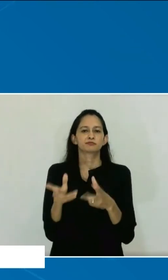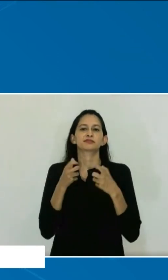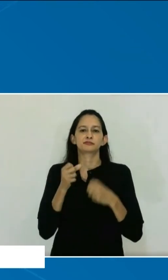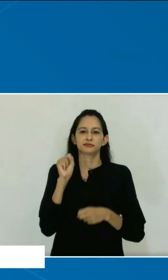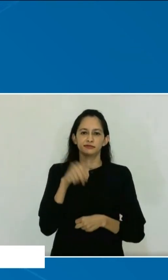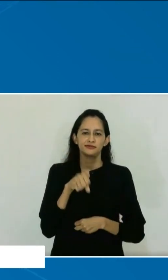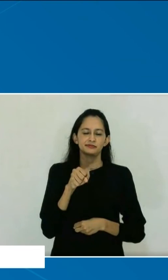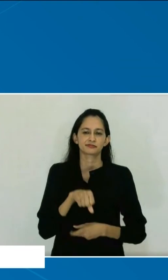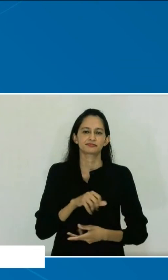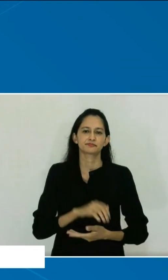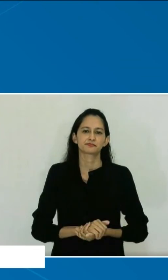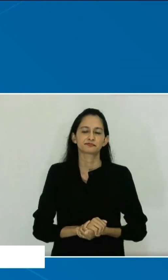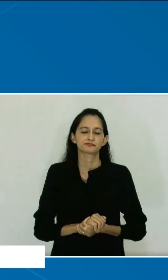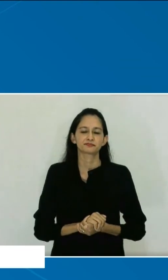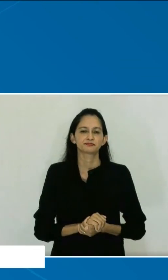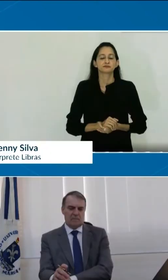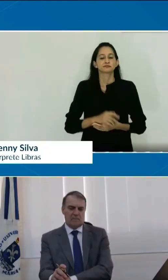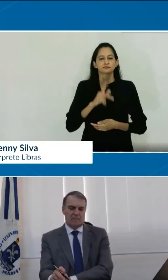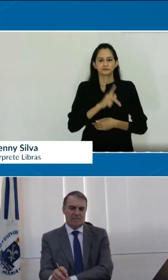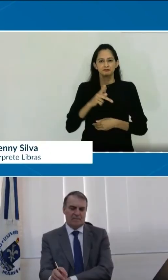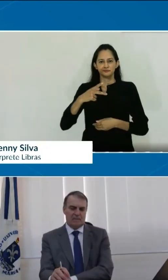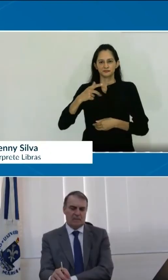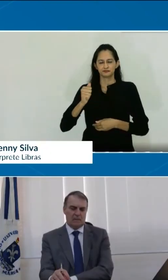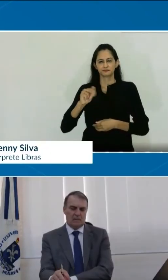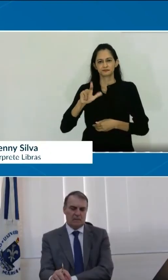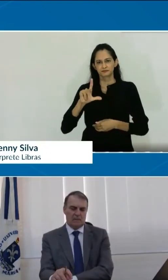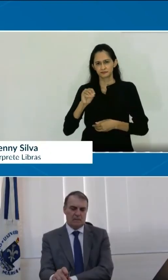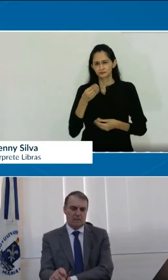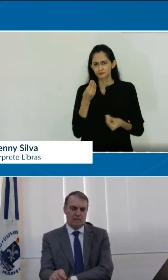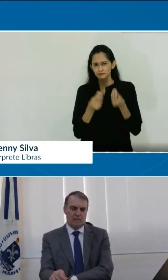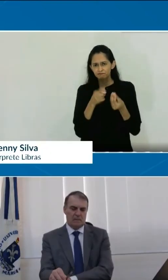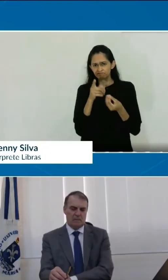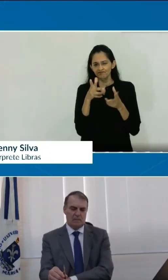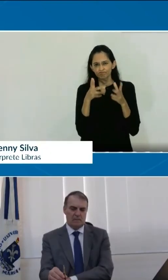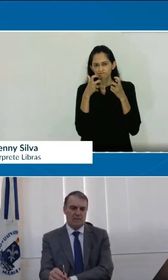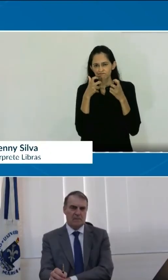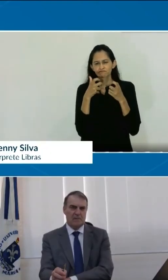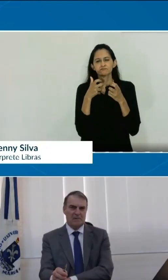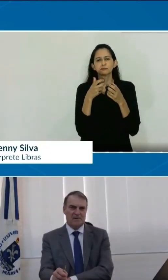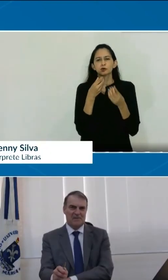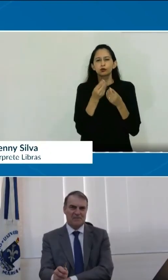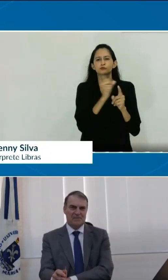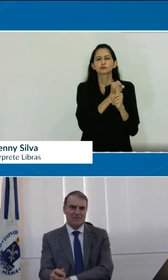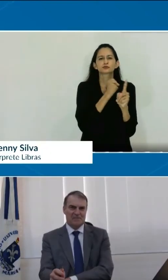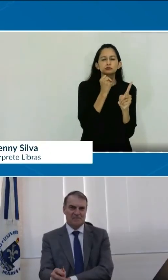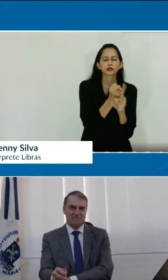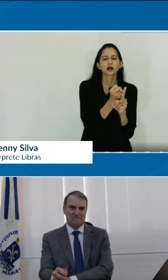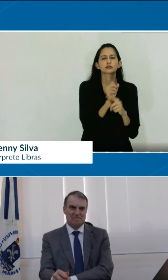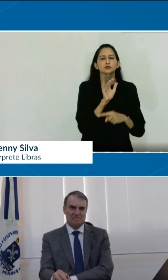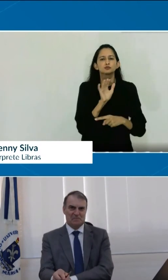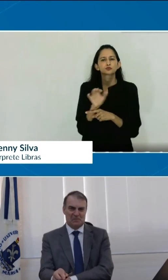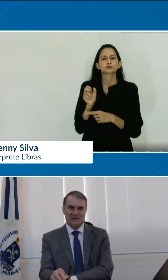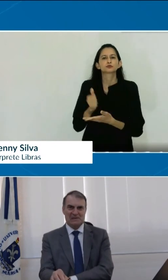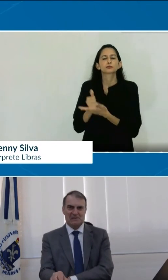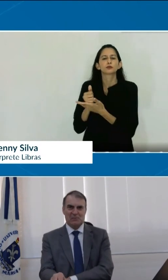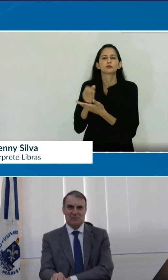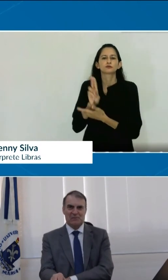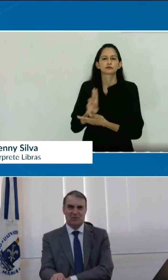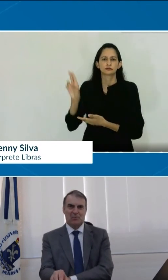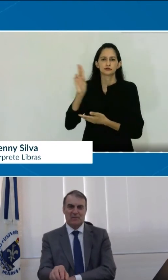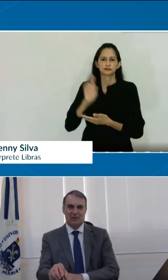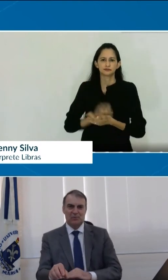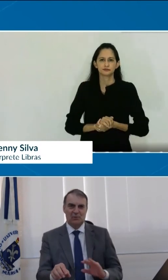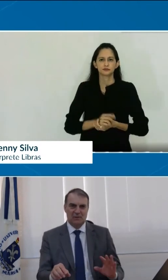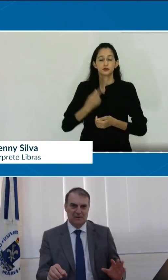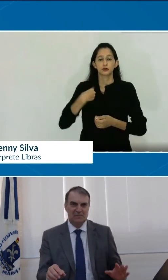Professor Paulo, como é que o senhor vê essa questão da valorização e como é que a sociedade pode ajudar a defender a universidade? Nós estamos